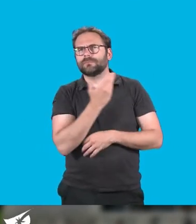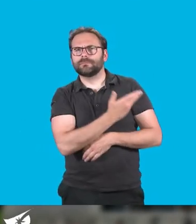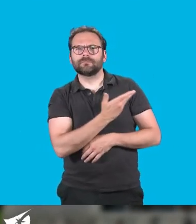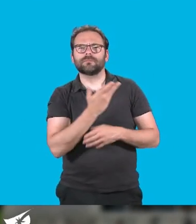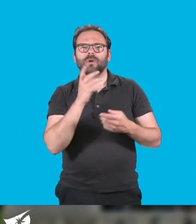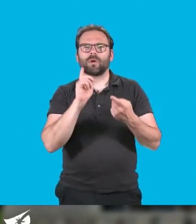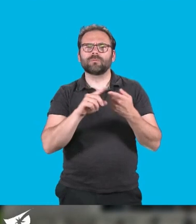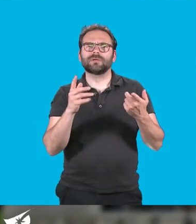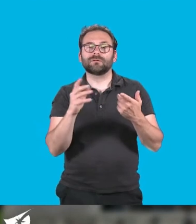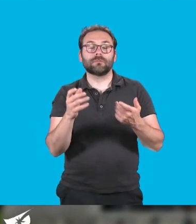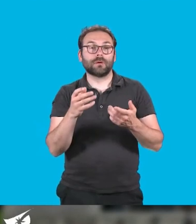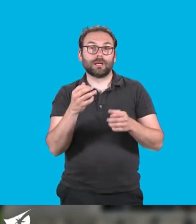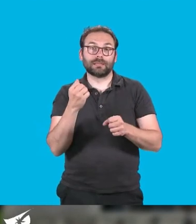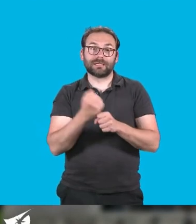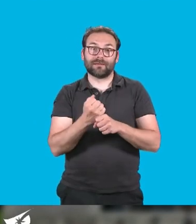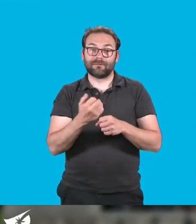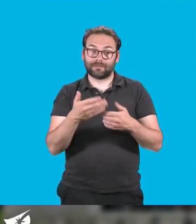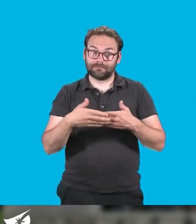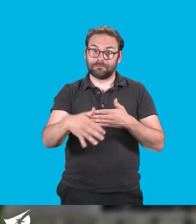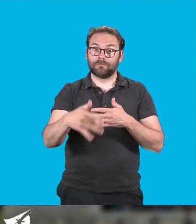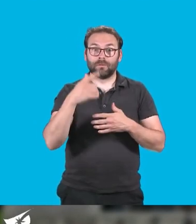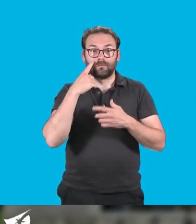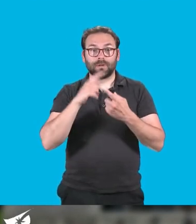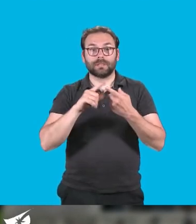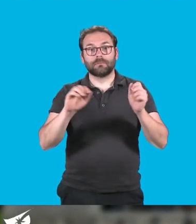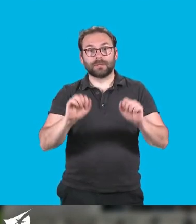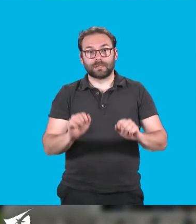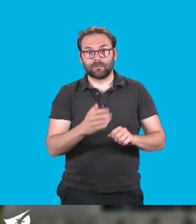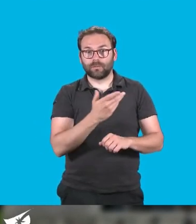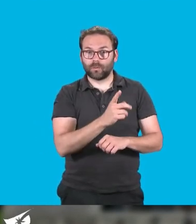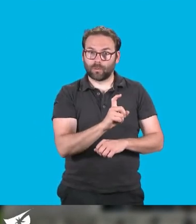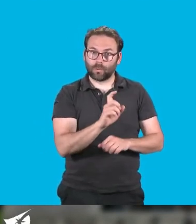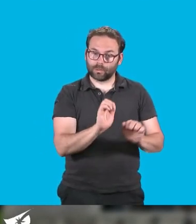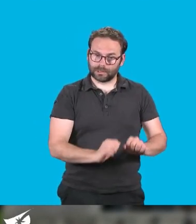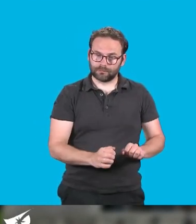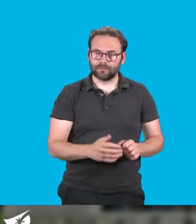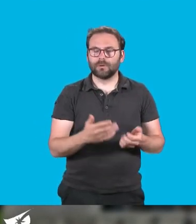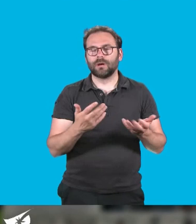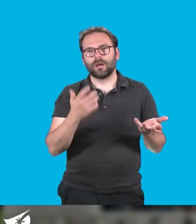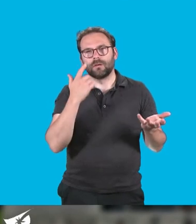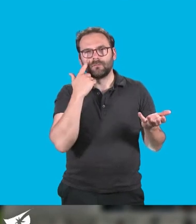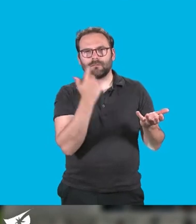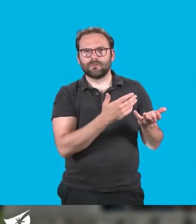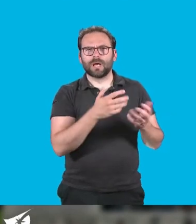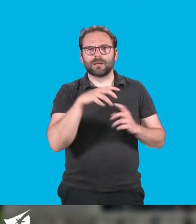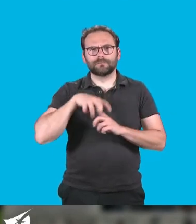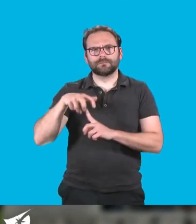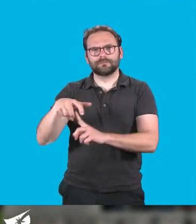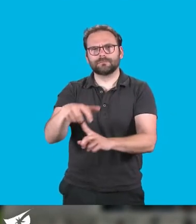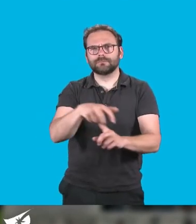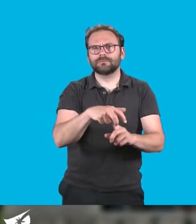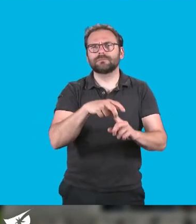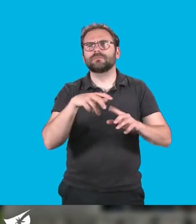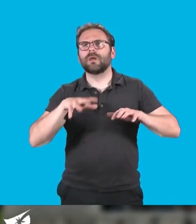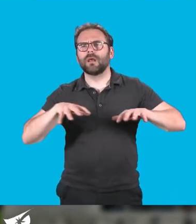du travail qui nous attend sur la question du traitement avec des interventions sur un grand nombre de nos stations d'épuration et